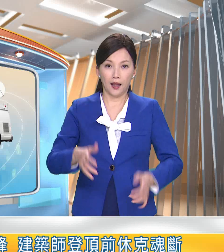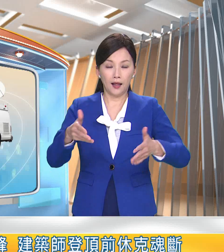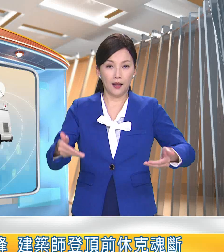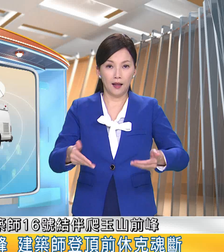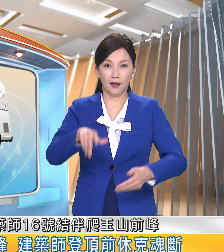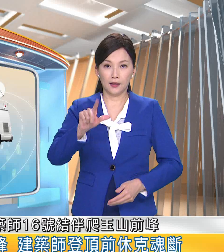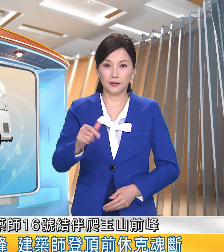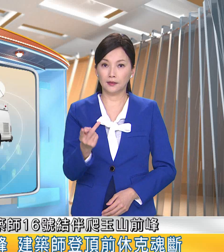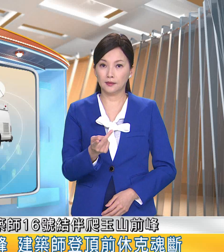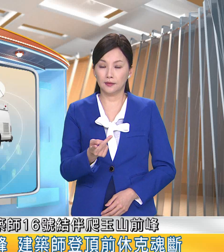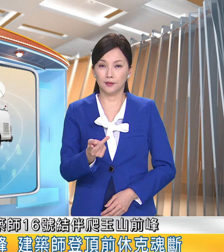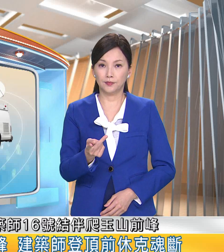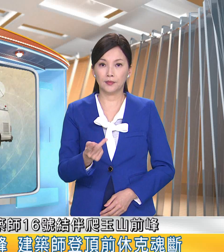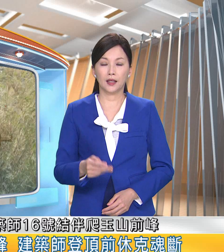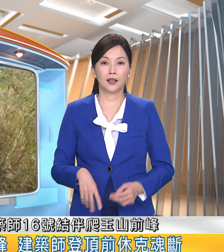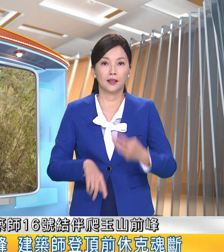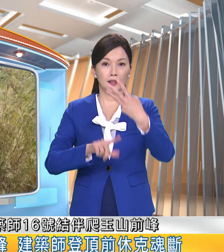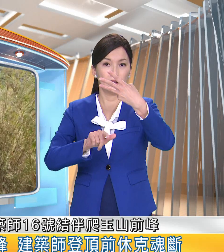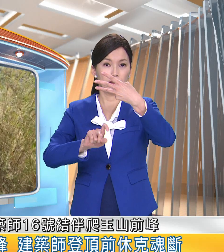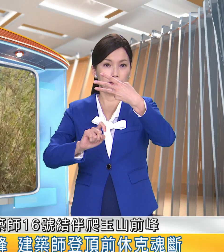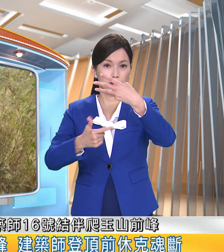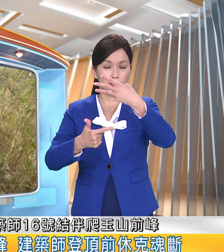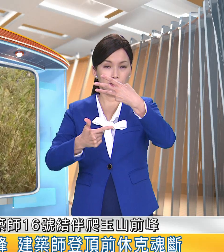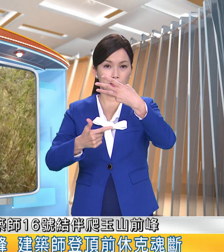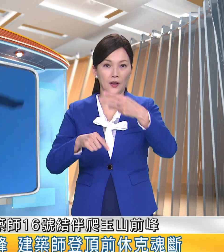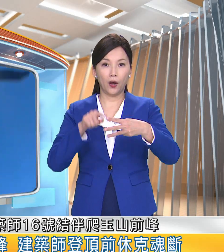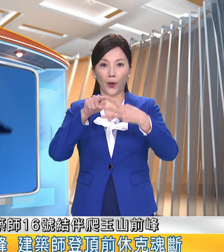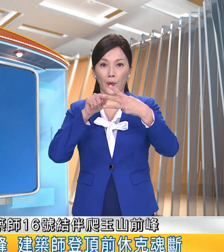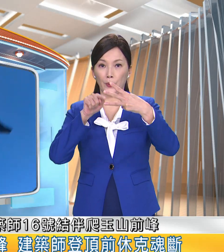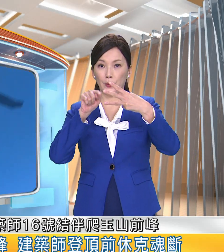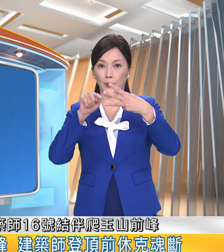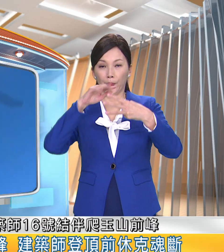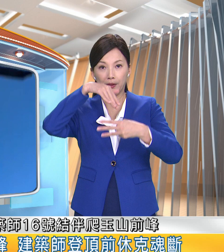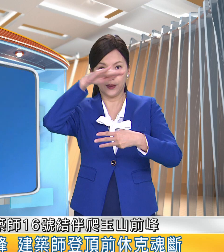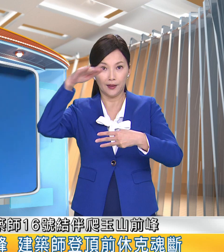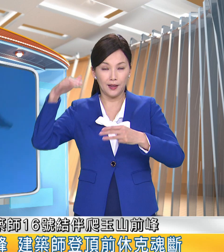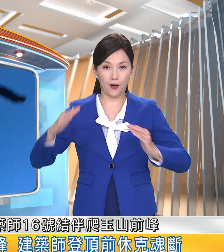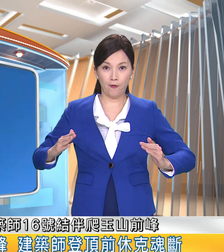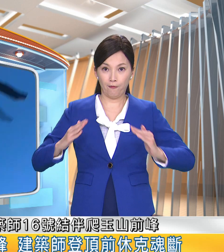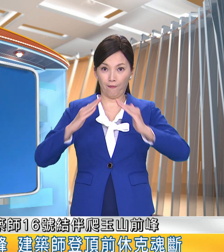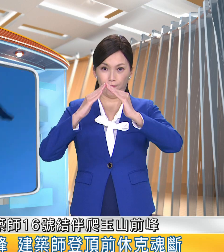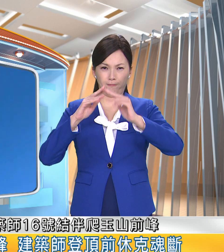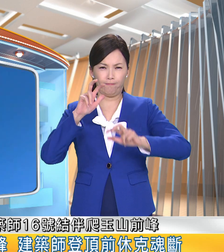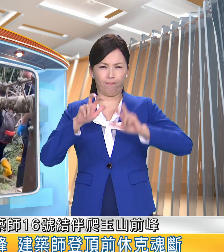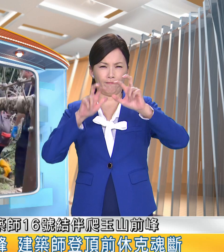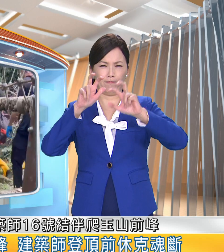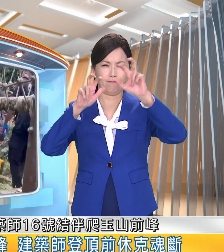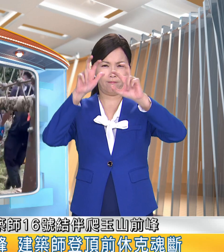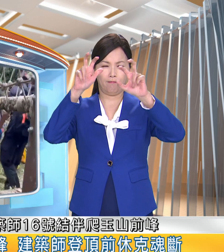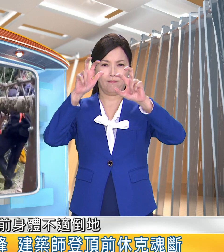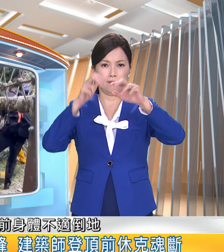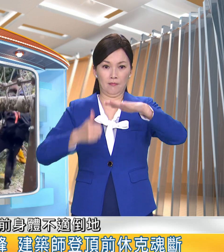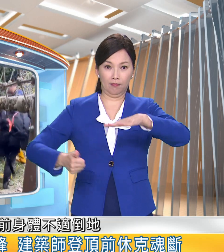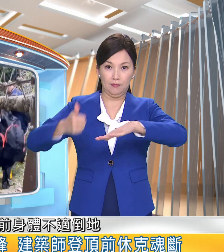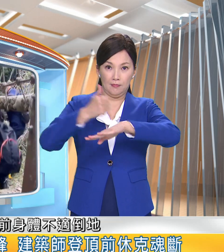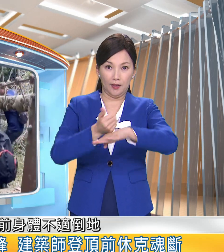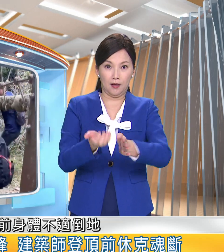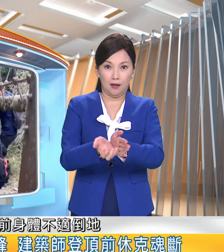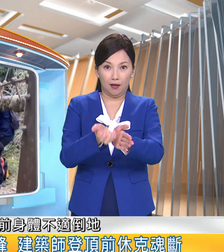台南有两名建筑师16号结伴爬玉山前峰，其中一人攻顶